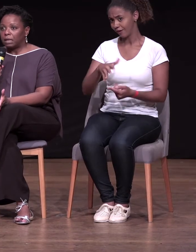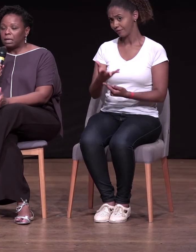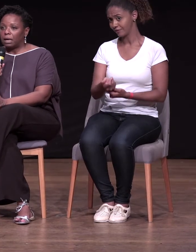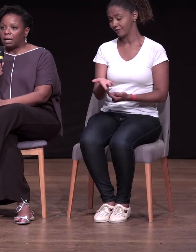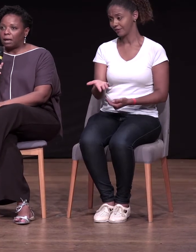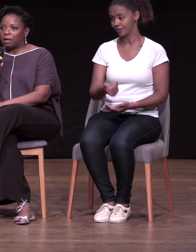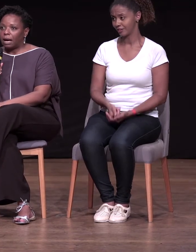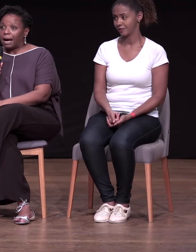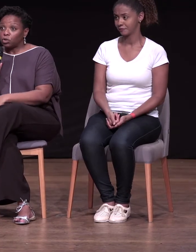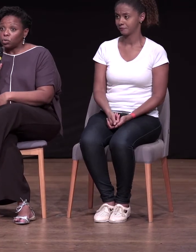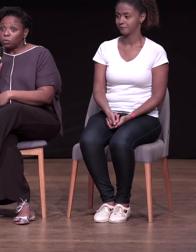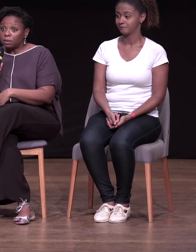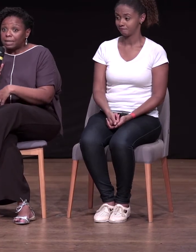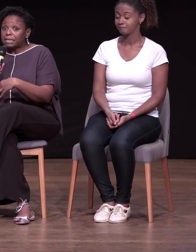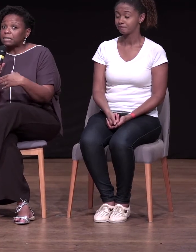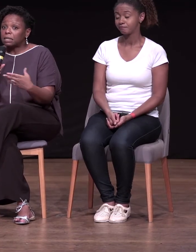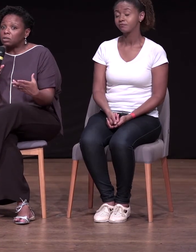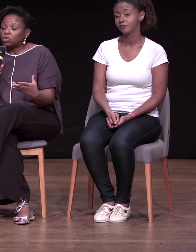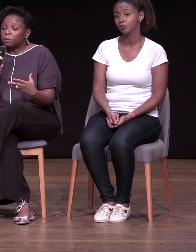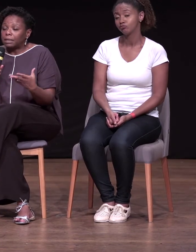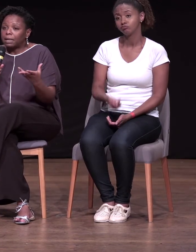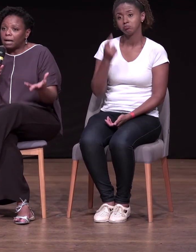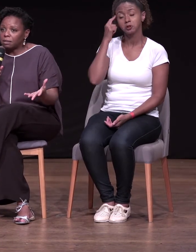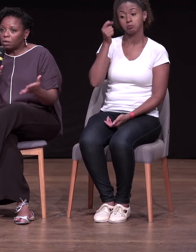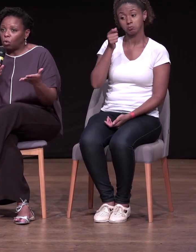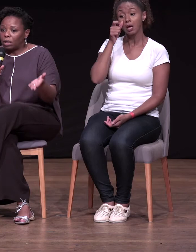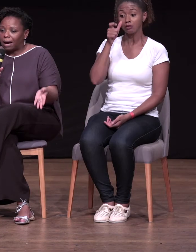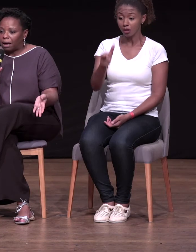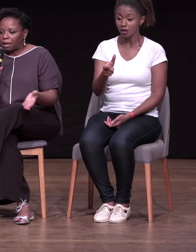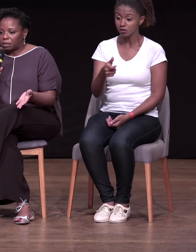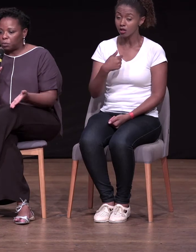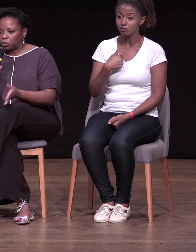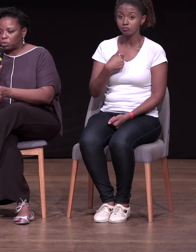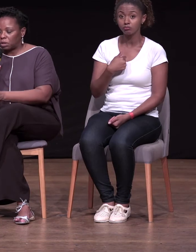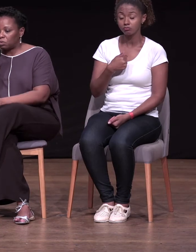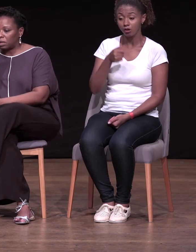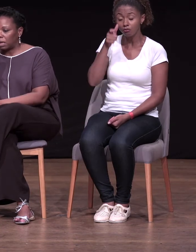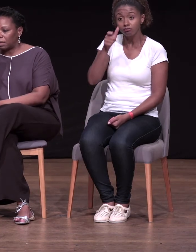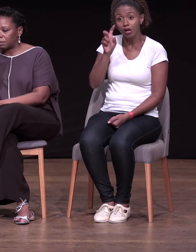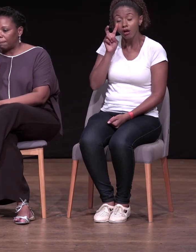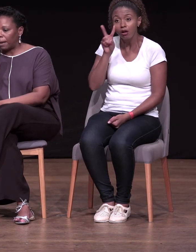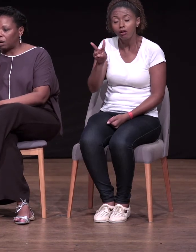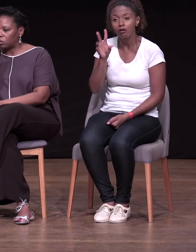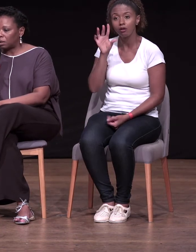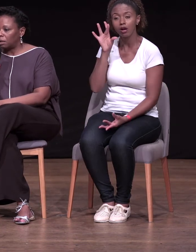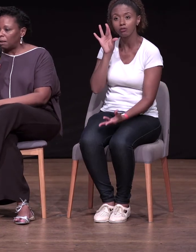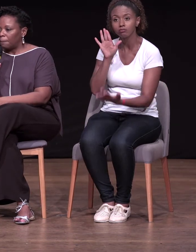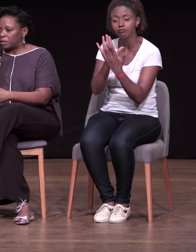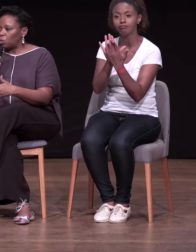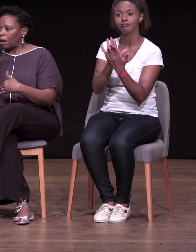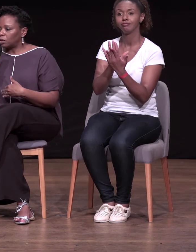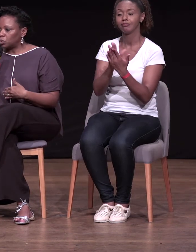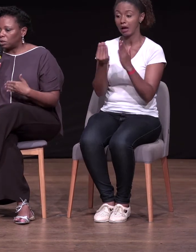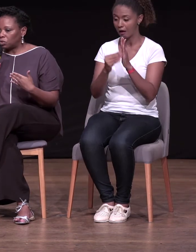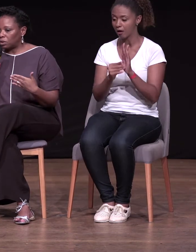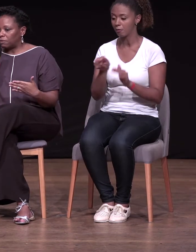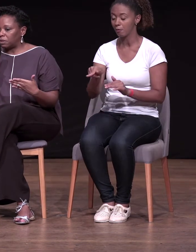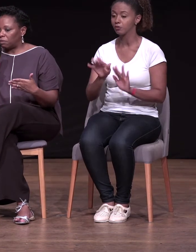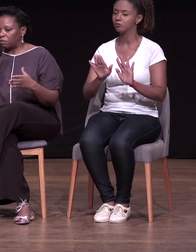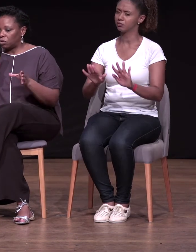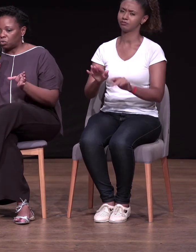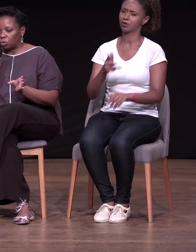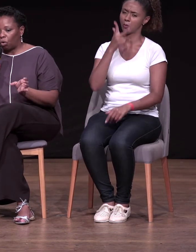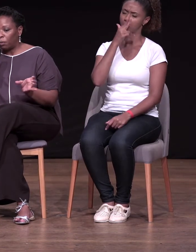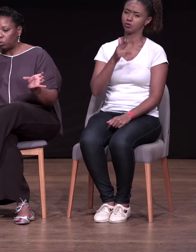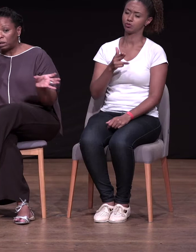Então, acho interessante, me interessa olhar essa produção que tem essa pauta, mas não acho que isso deve